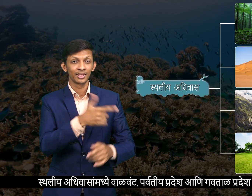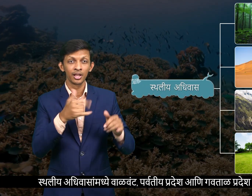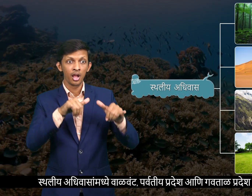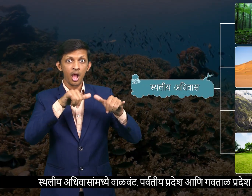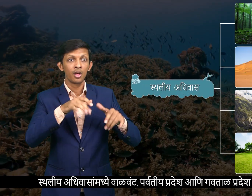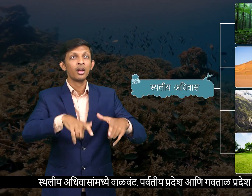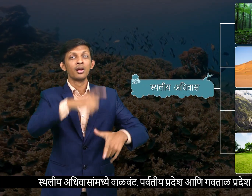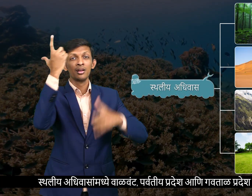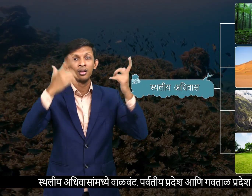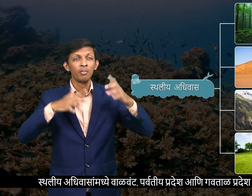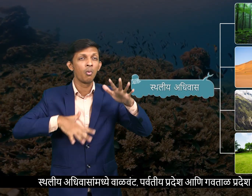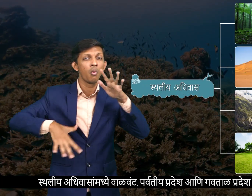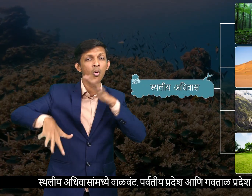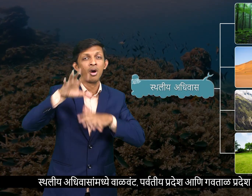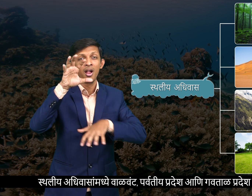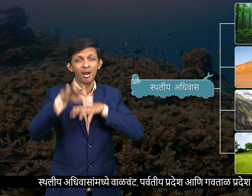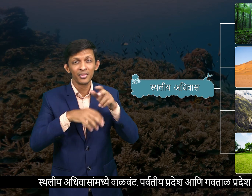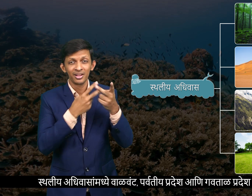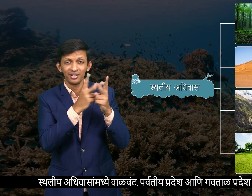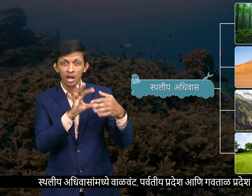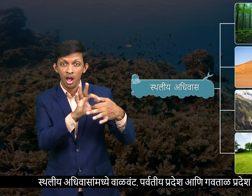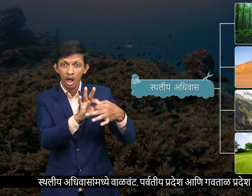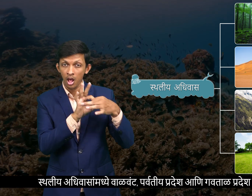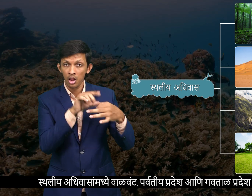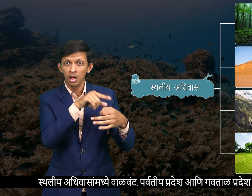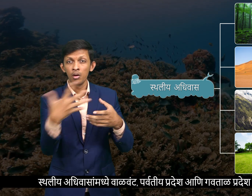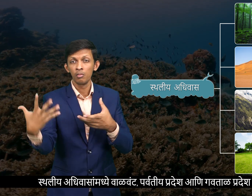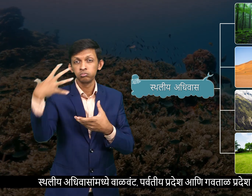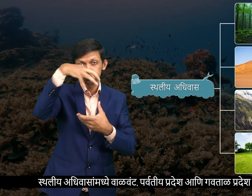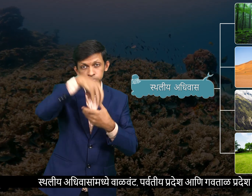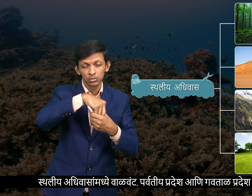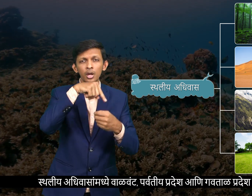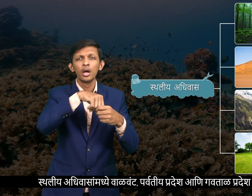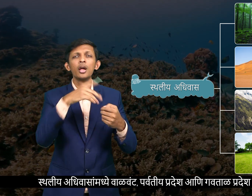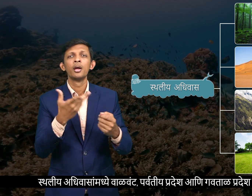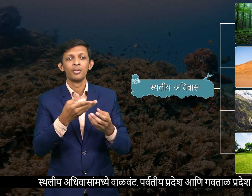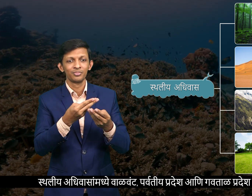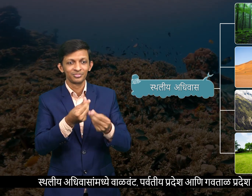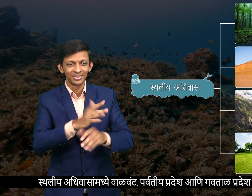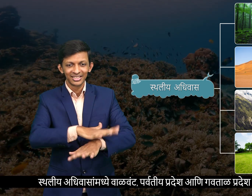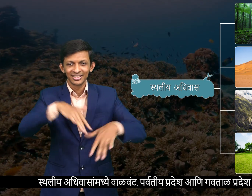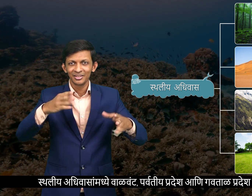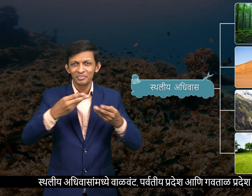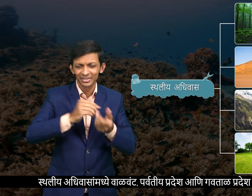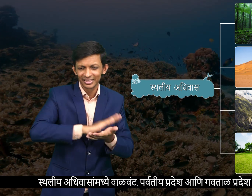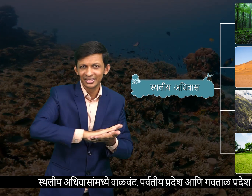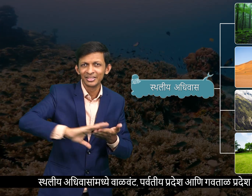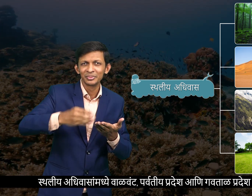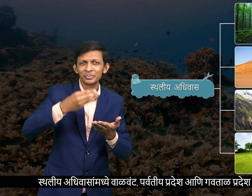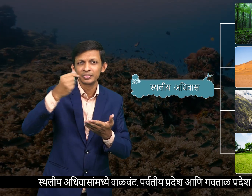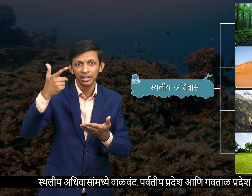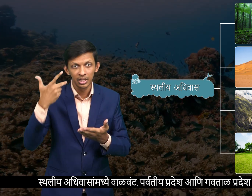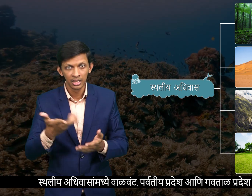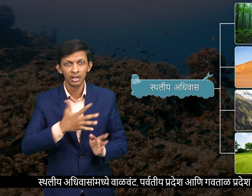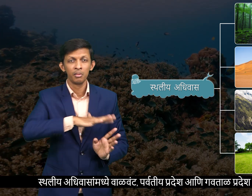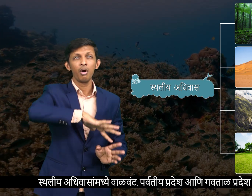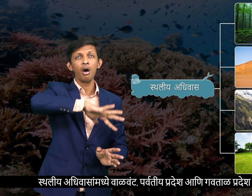स्थलीय अधिवासांमध्ये वाळवंट, पर्वतीय प्रदेश आणि गवताळ